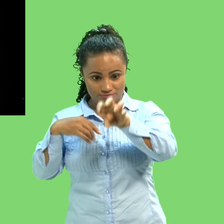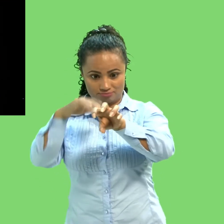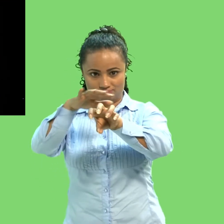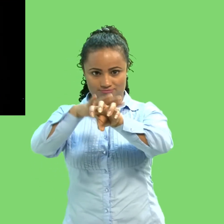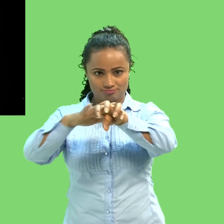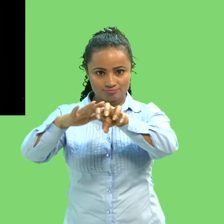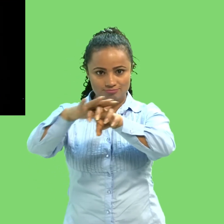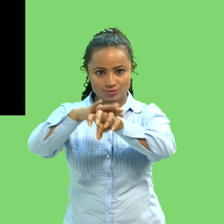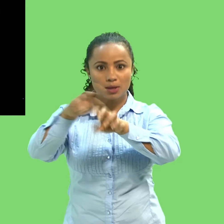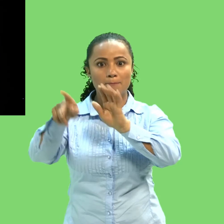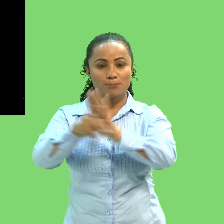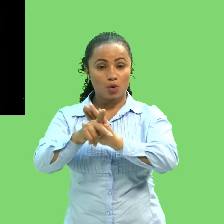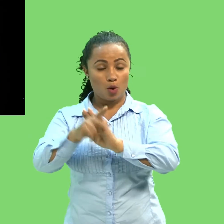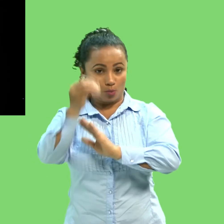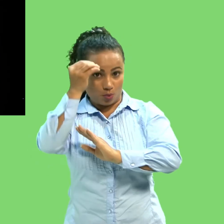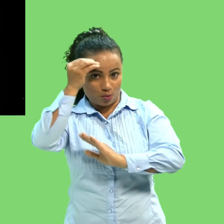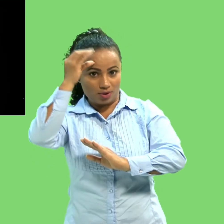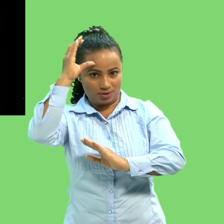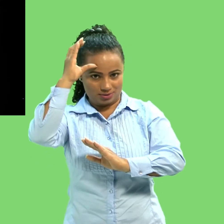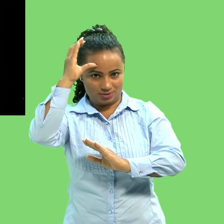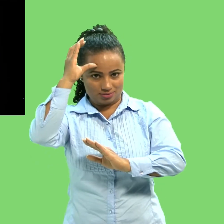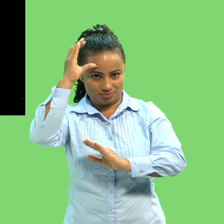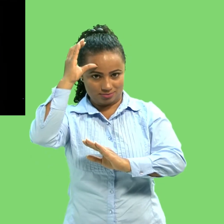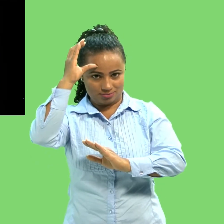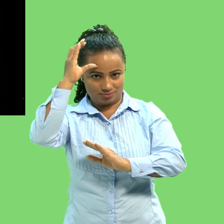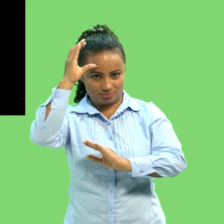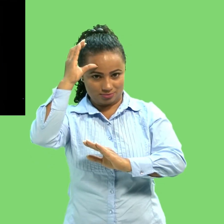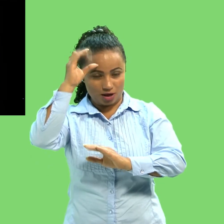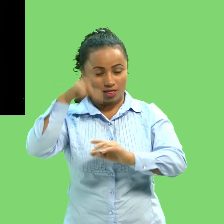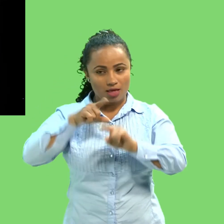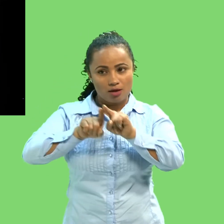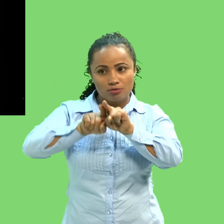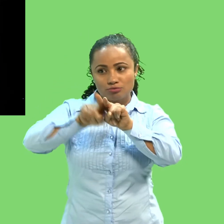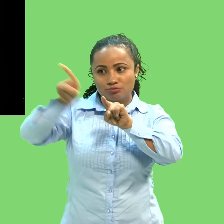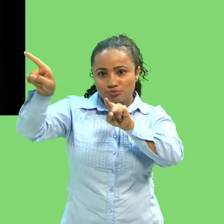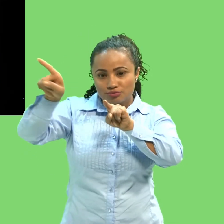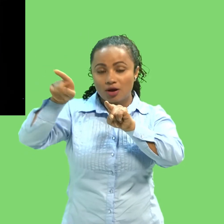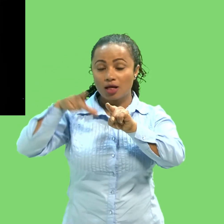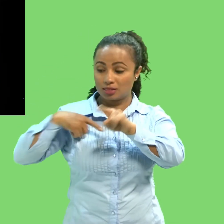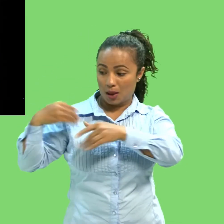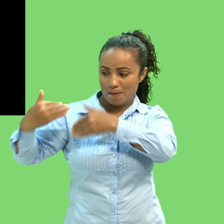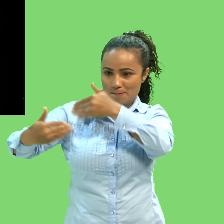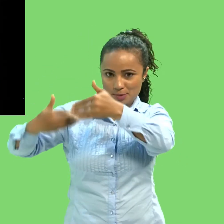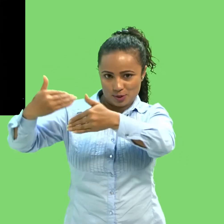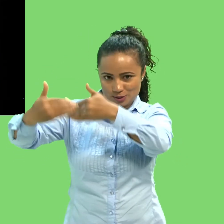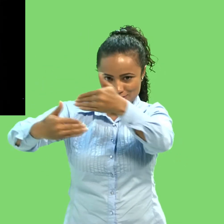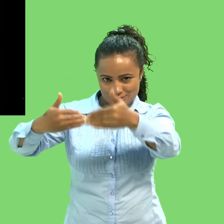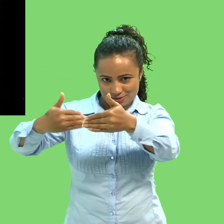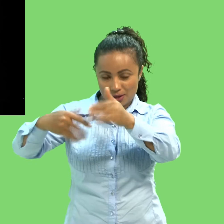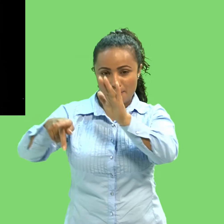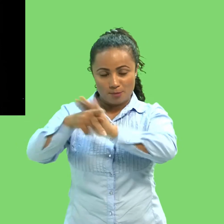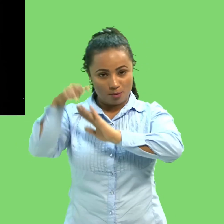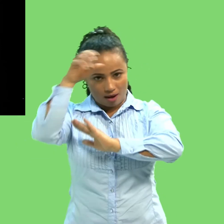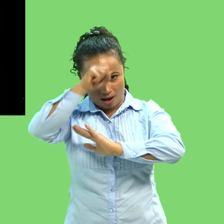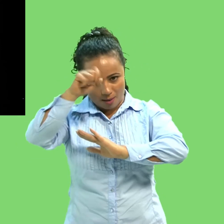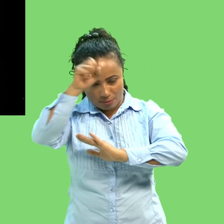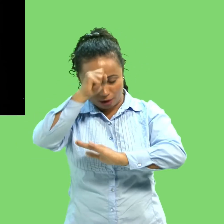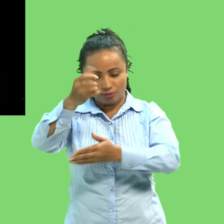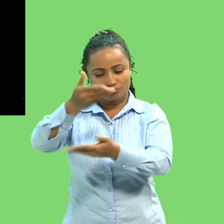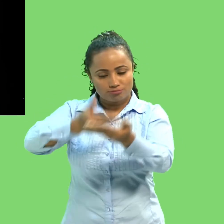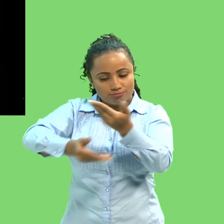nas duas direções teremos o processo ligado à aprendizagem como interação institucional, quer dizer, o próprio ambiente de sala de